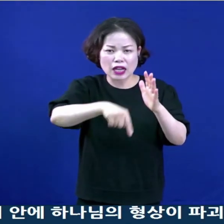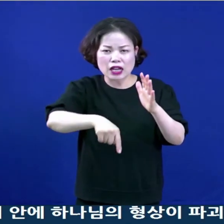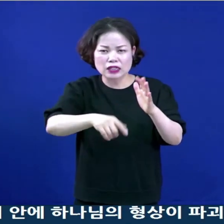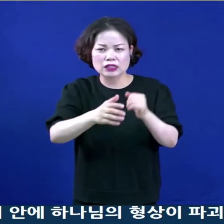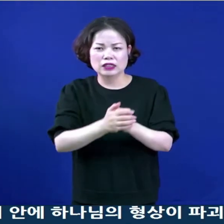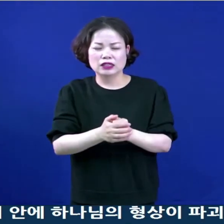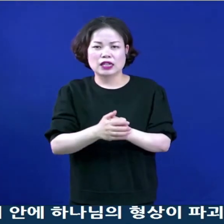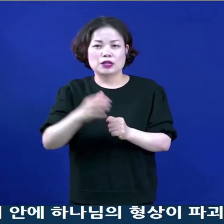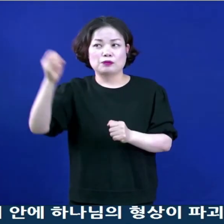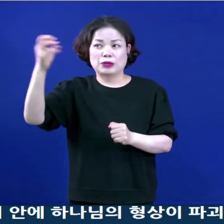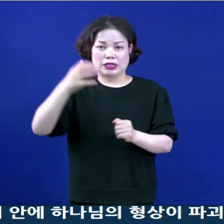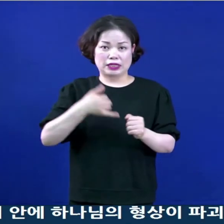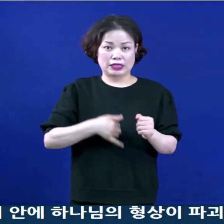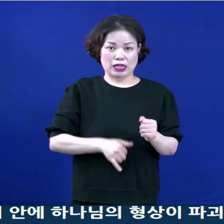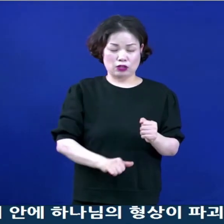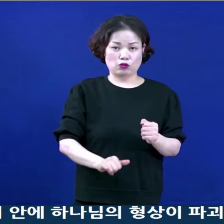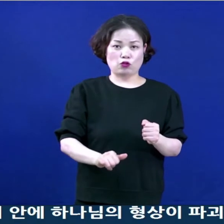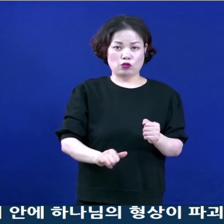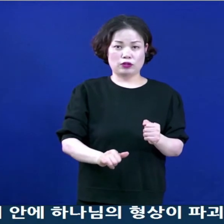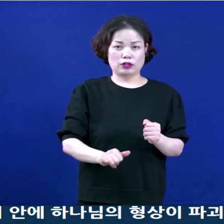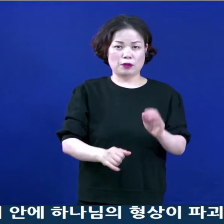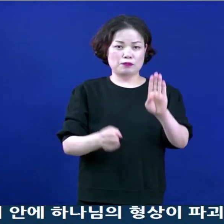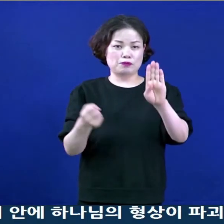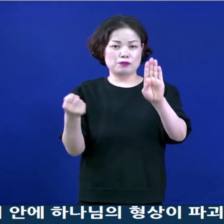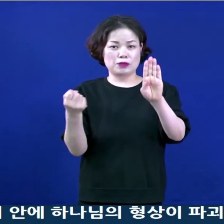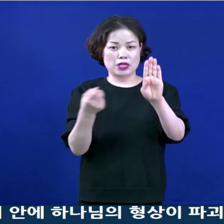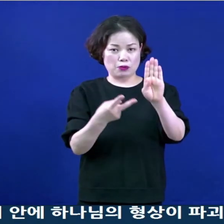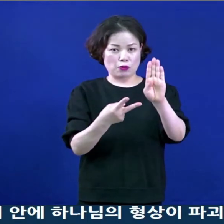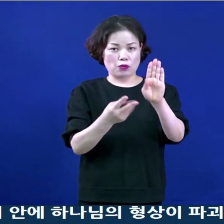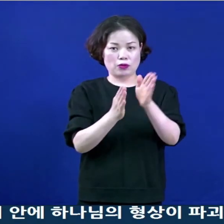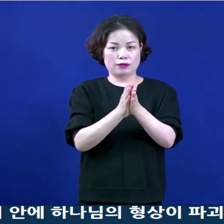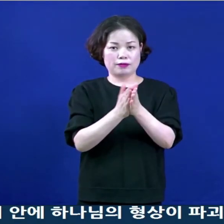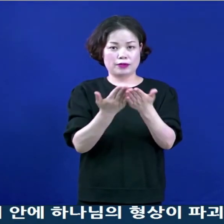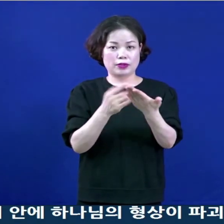빛들의 자녀들로 나타나야 된다. 빌립보서가 강조하고 있는 부분입니다.